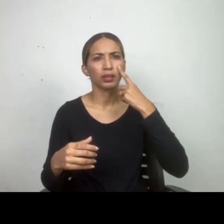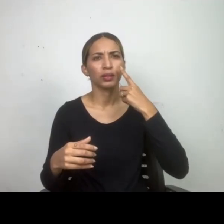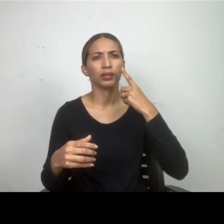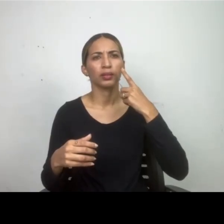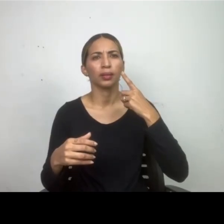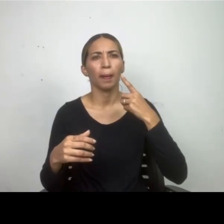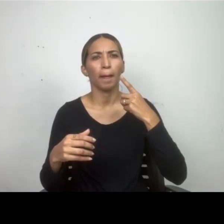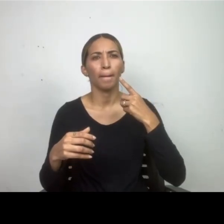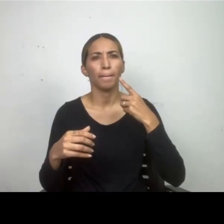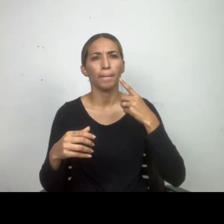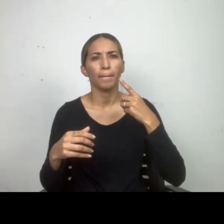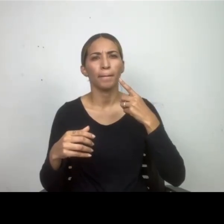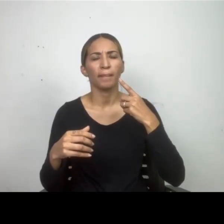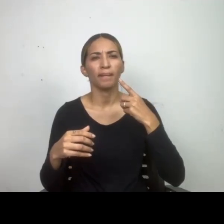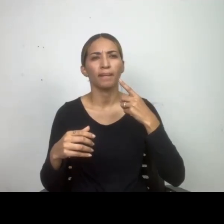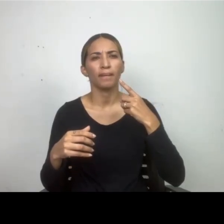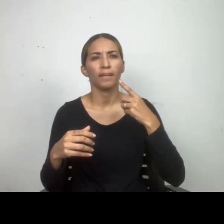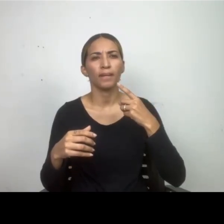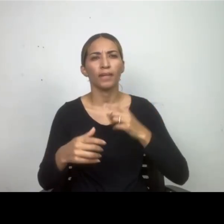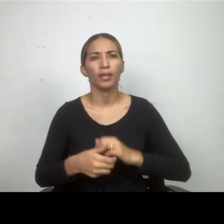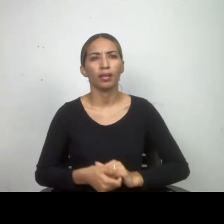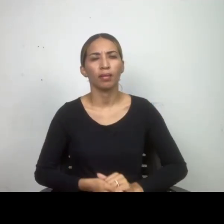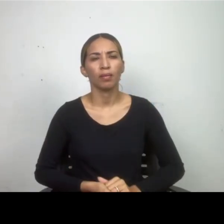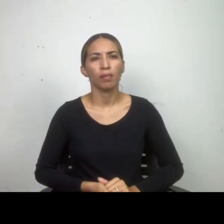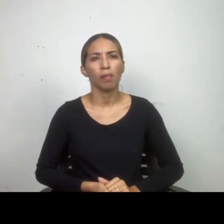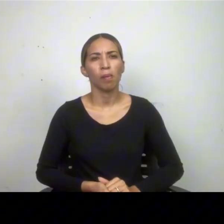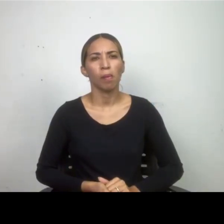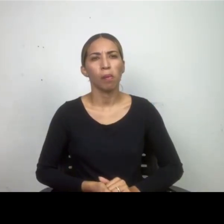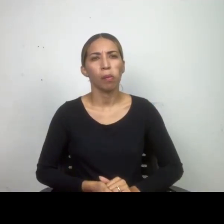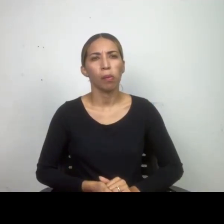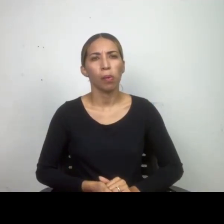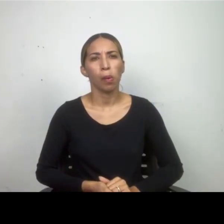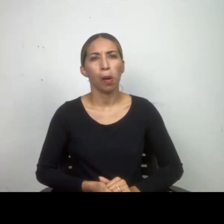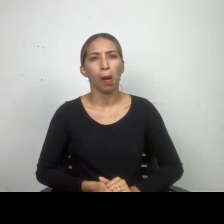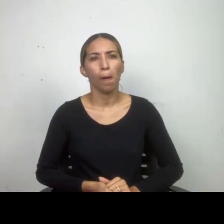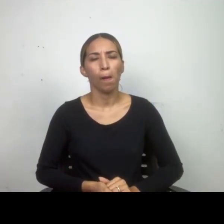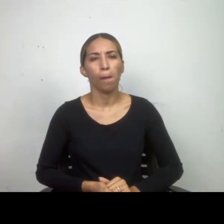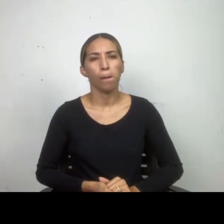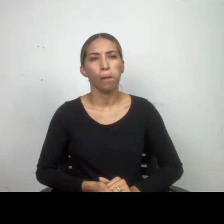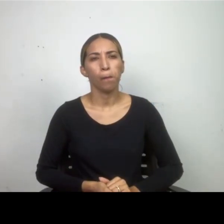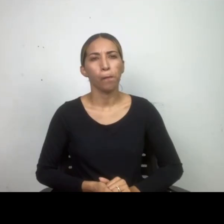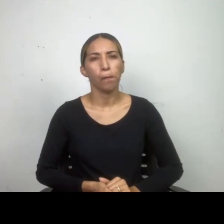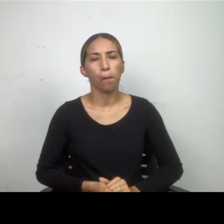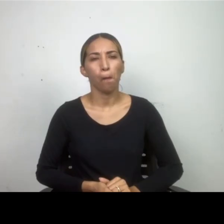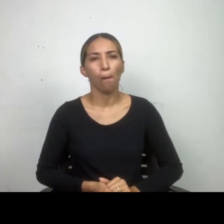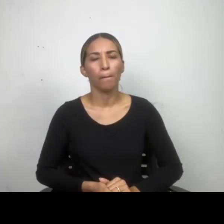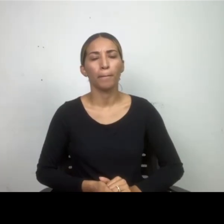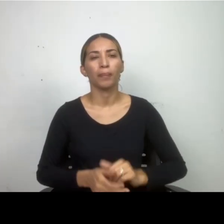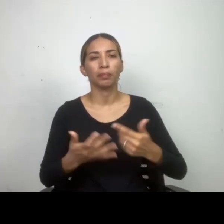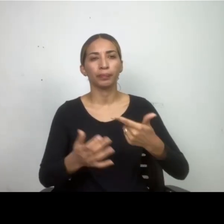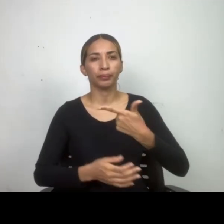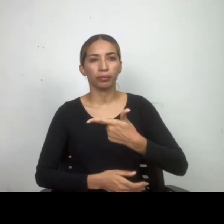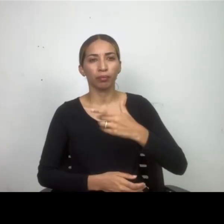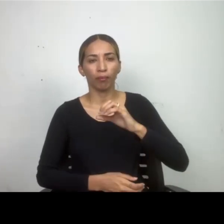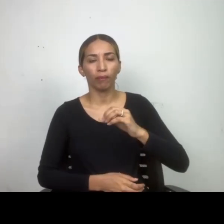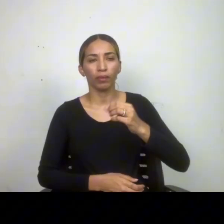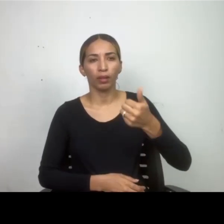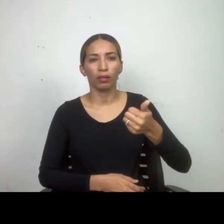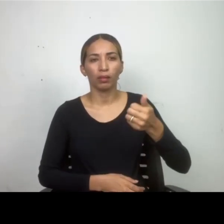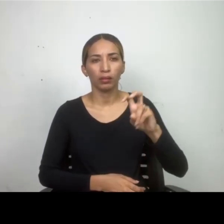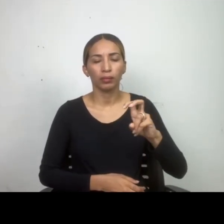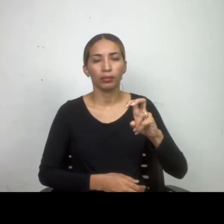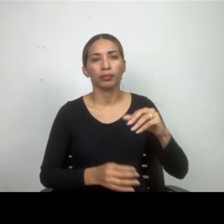né, neoconservadora que vinha se colocando desde 2015, né, até 2022 no